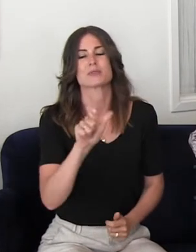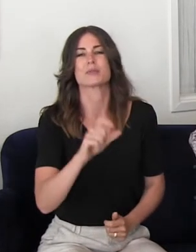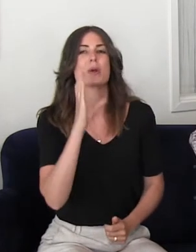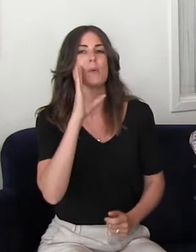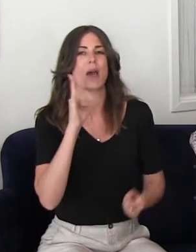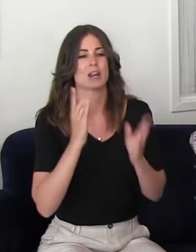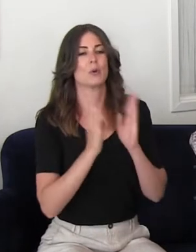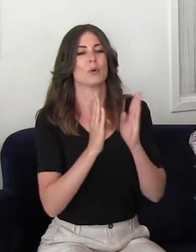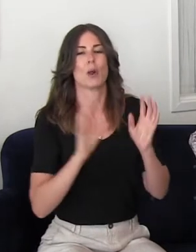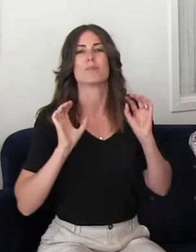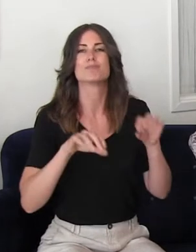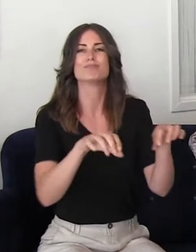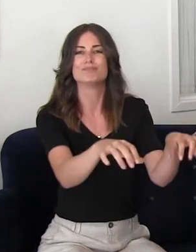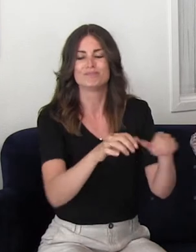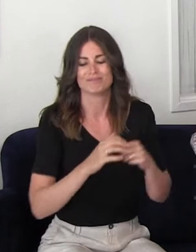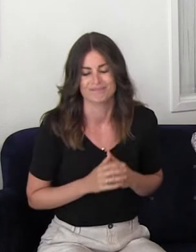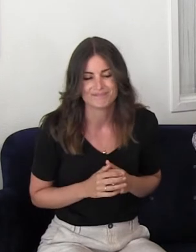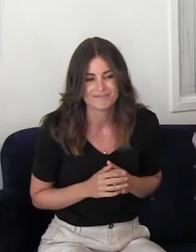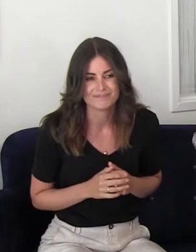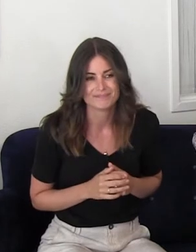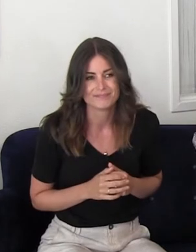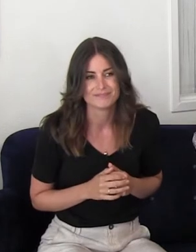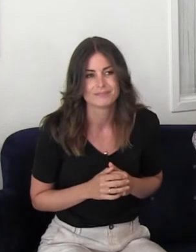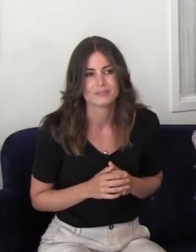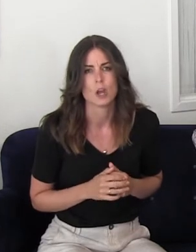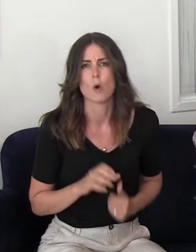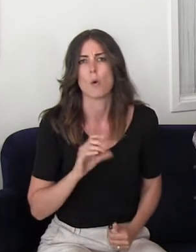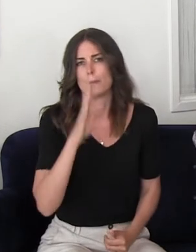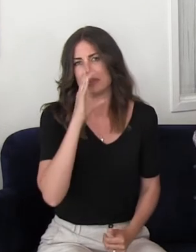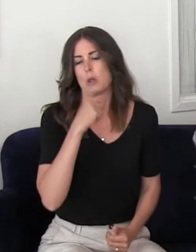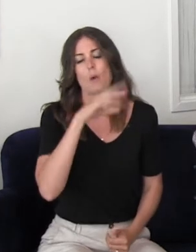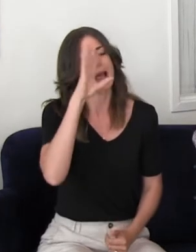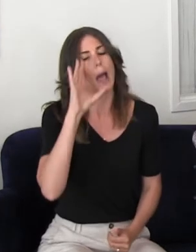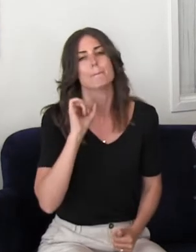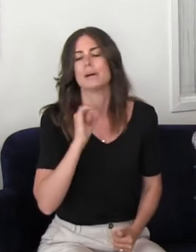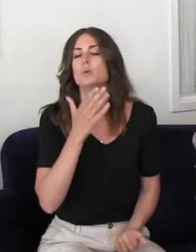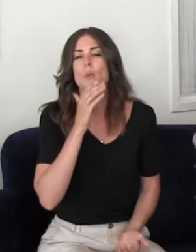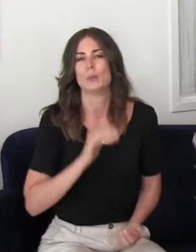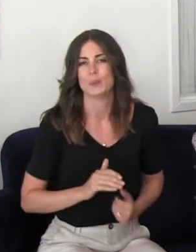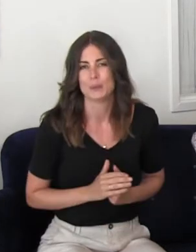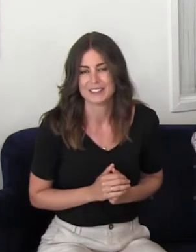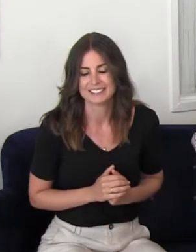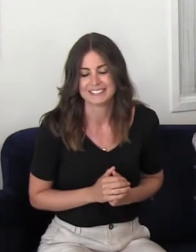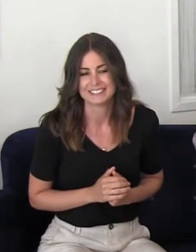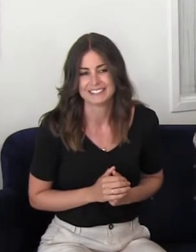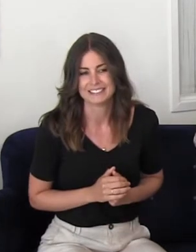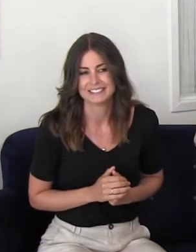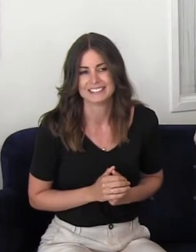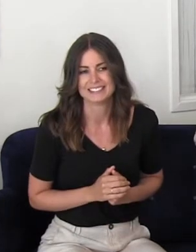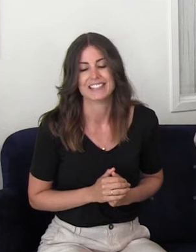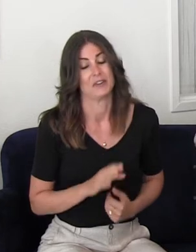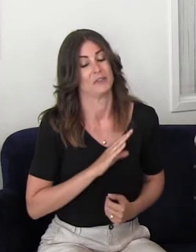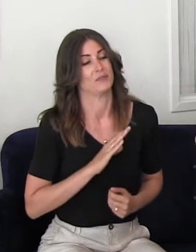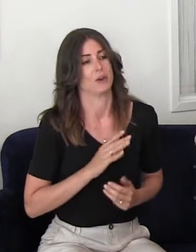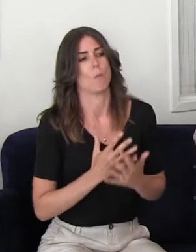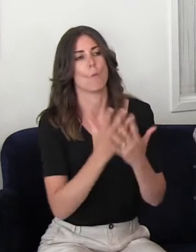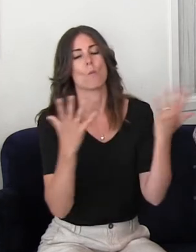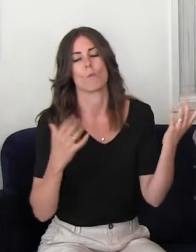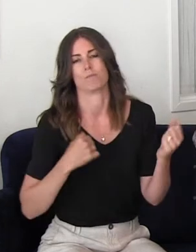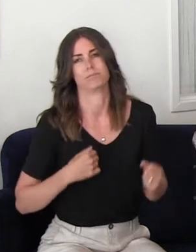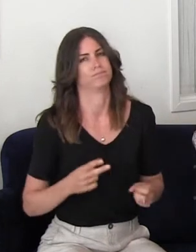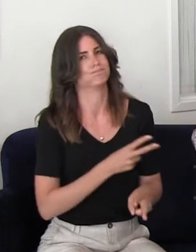i korridoren. Här är 90, ingen ålder. Här bor